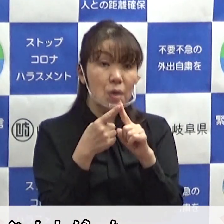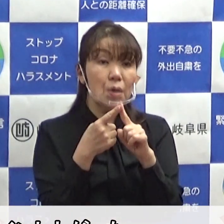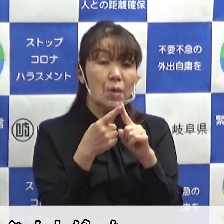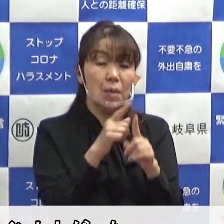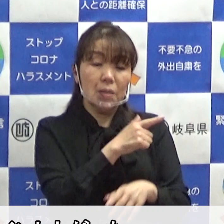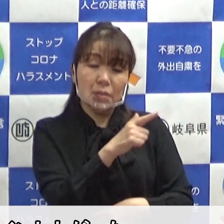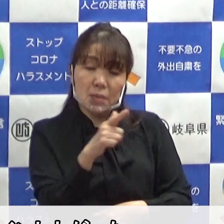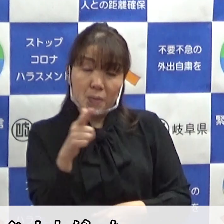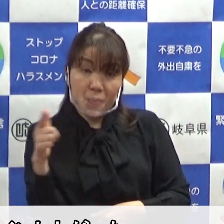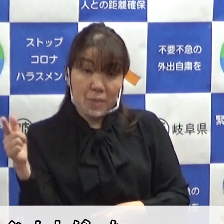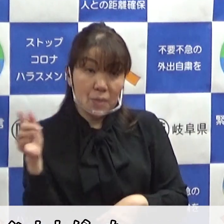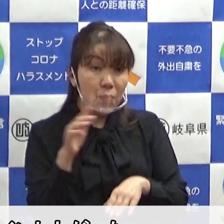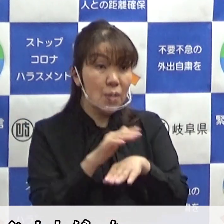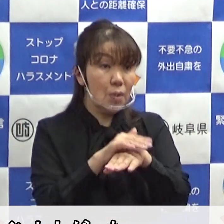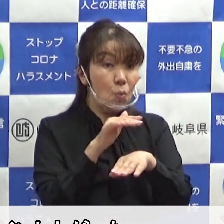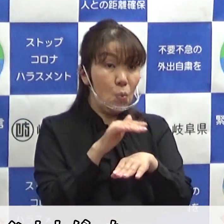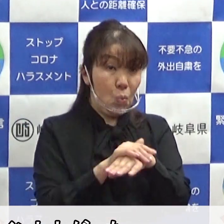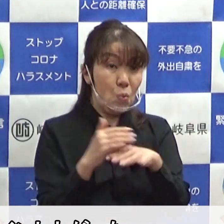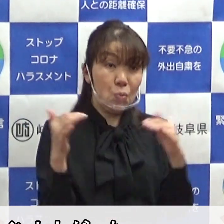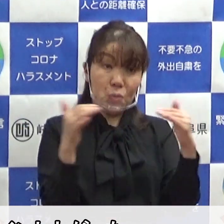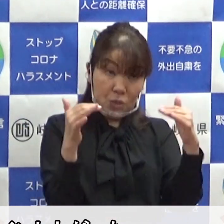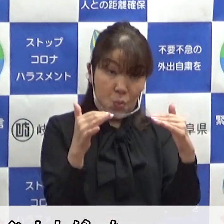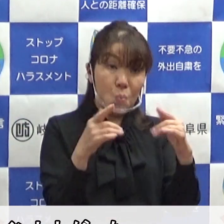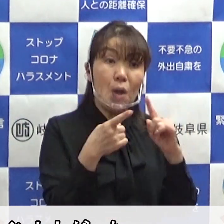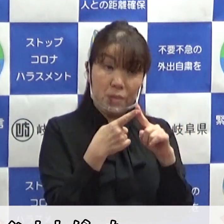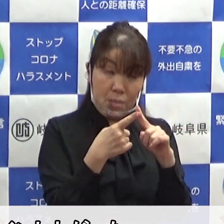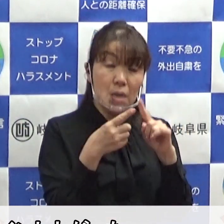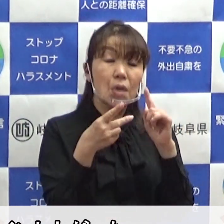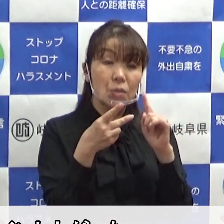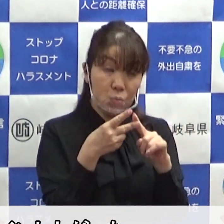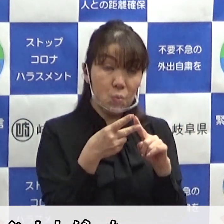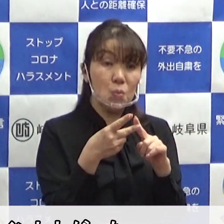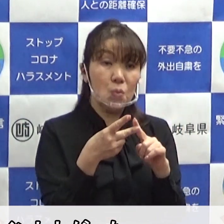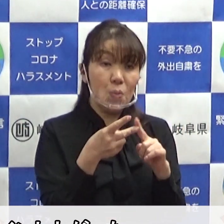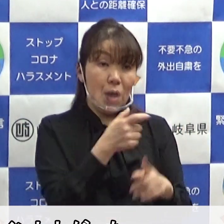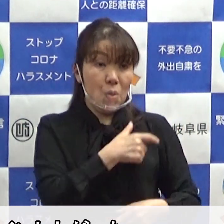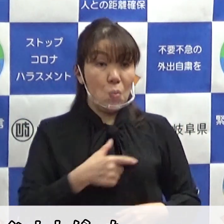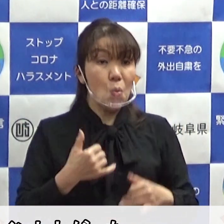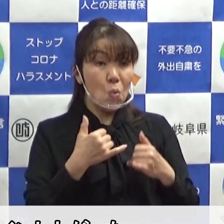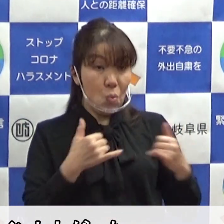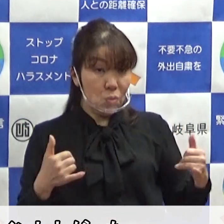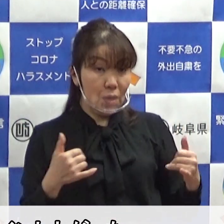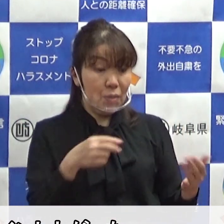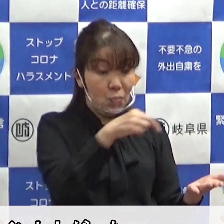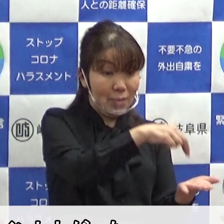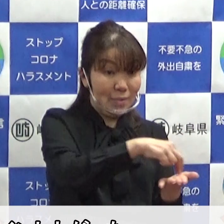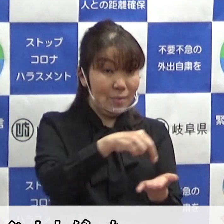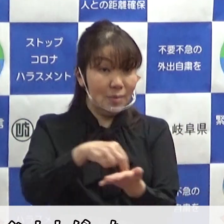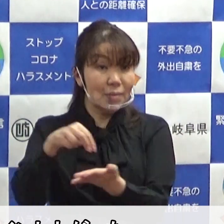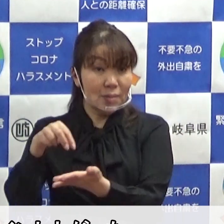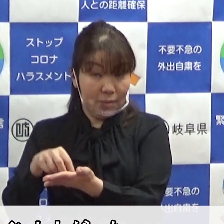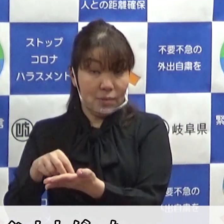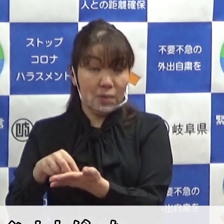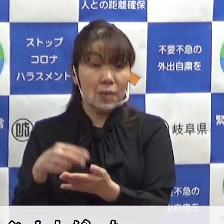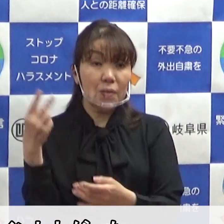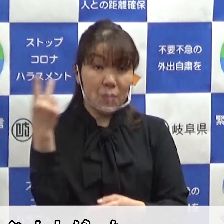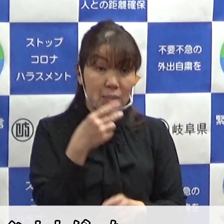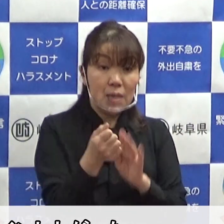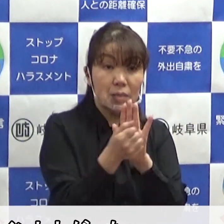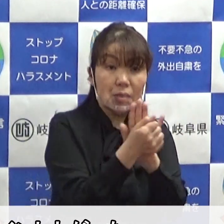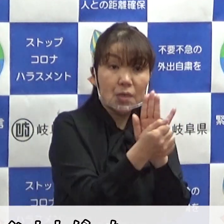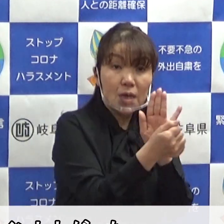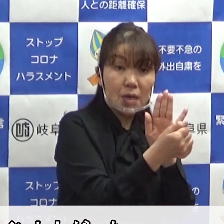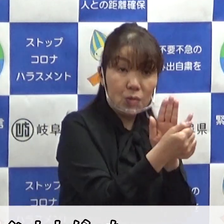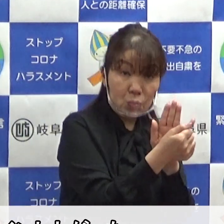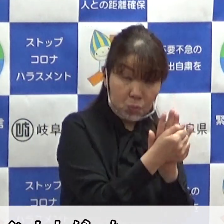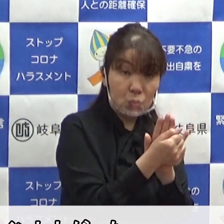さまざまな政策の議論もありましょうし、それから、まあ、立候補者のそれぞれの立ち位置というか、あるいはそれを支援する、